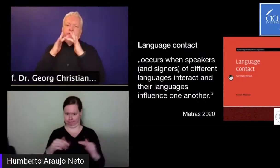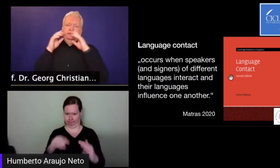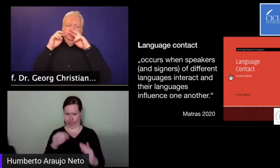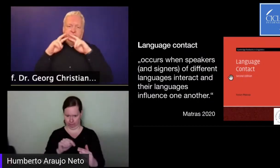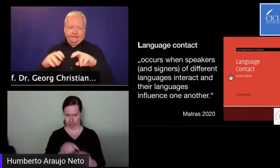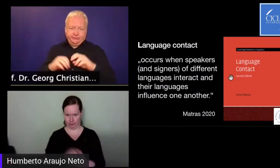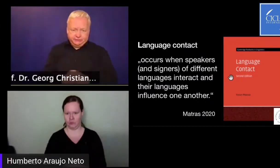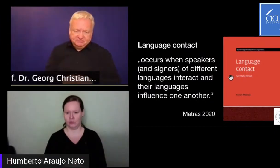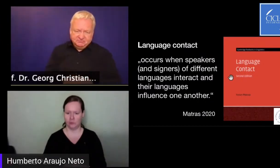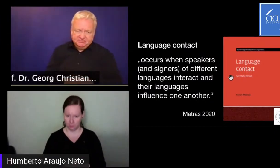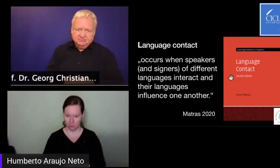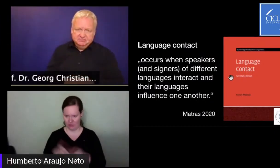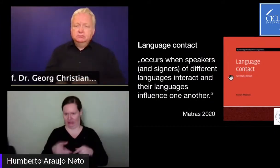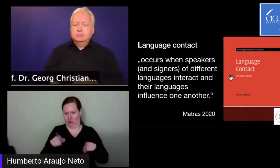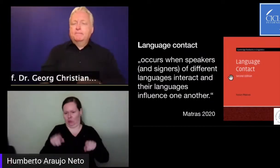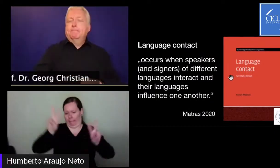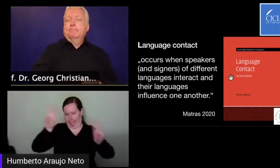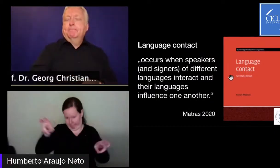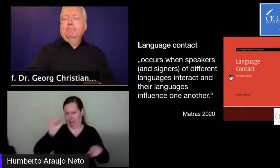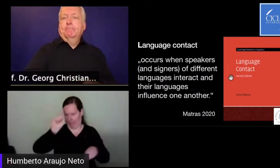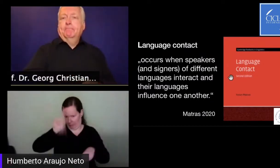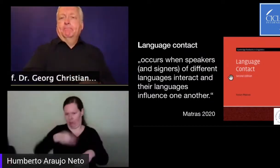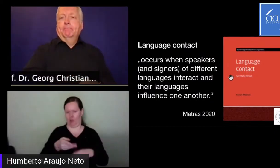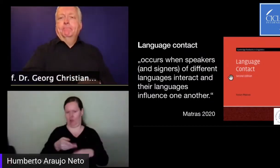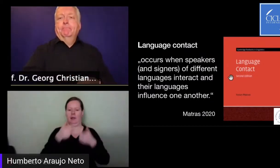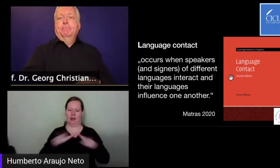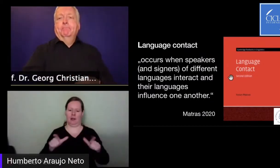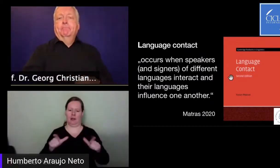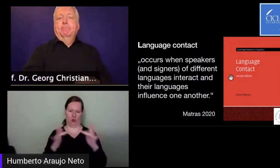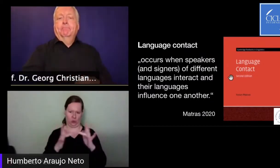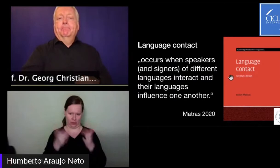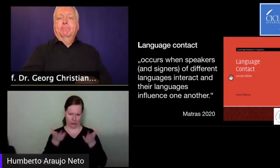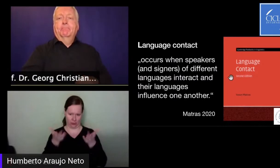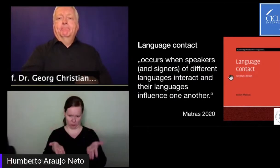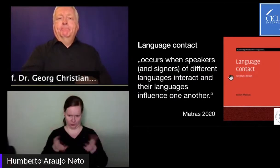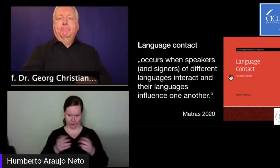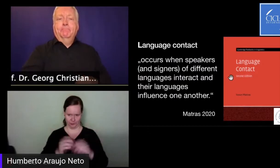trocas e aos processos que ela envolve. Isso